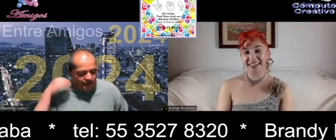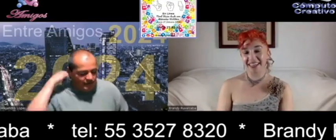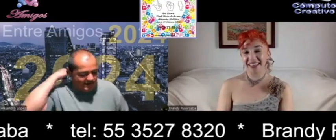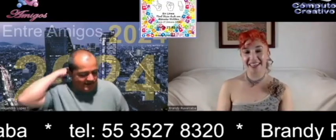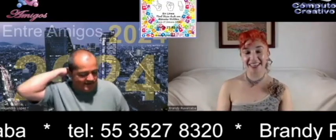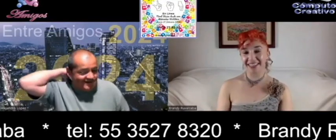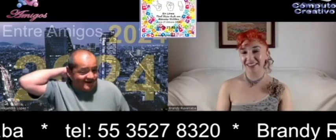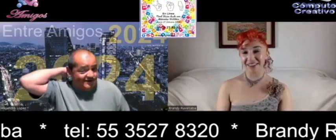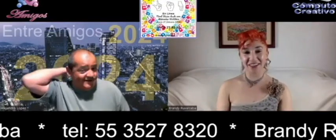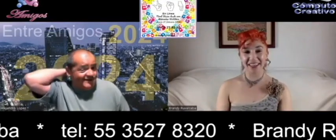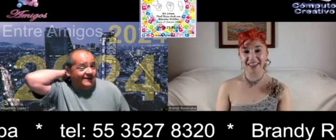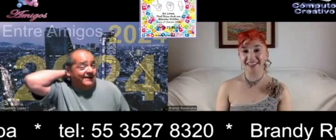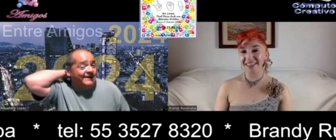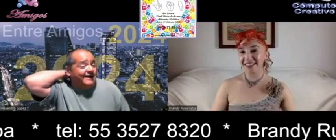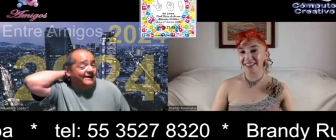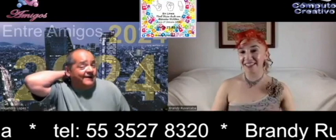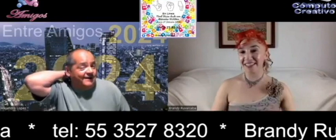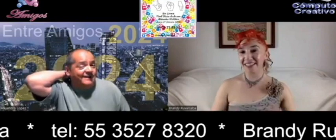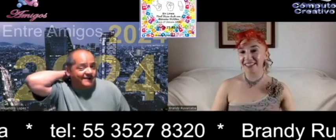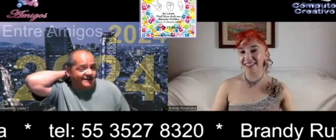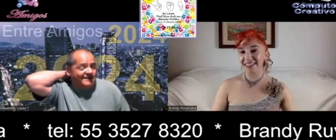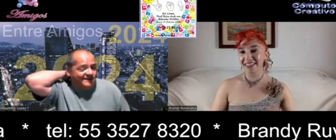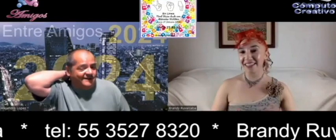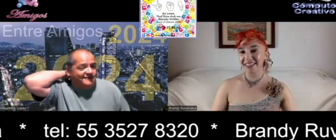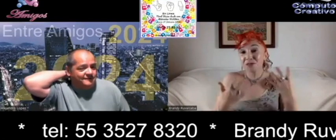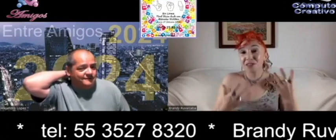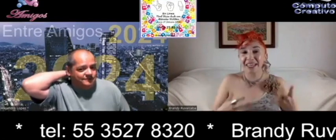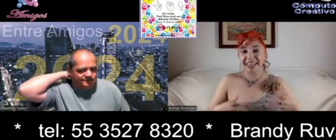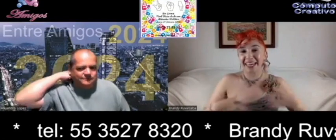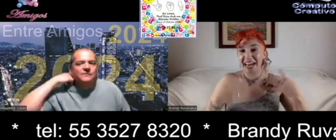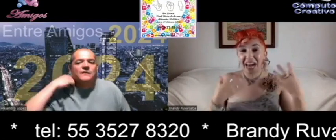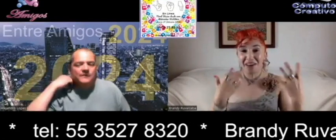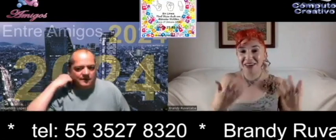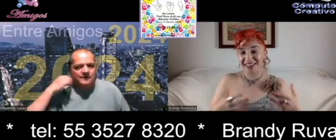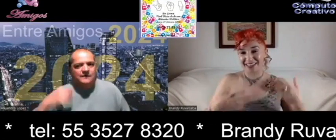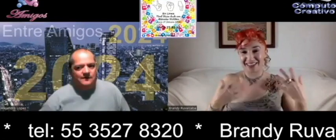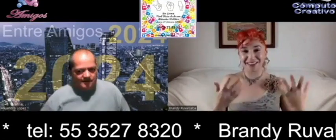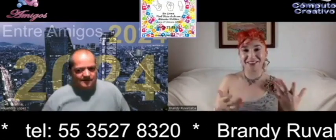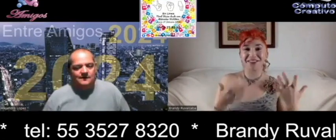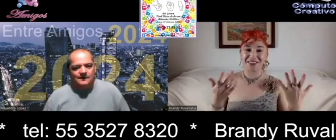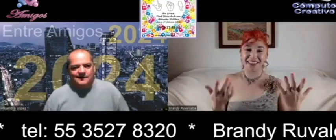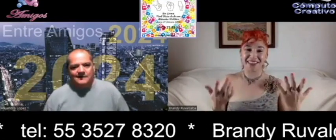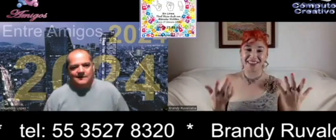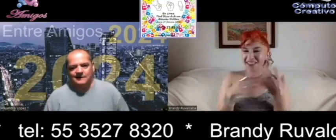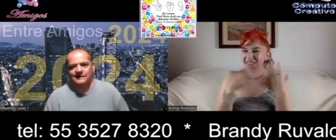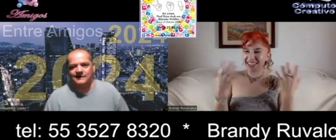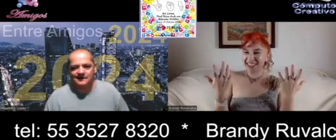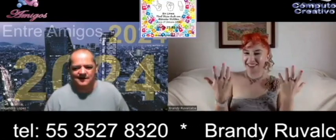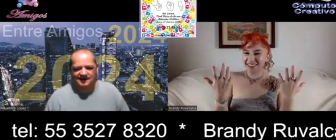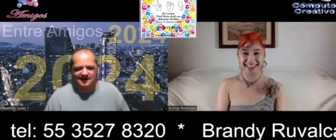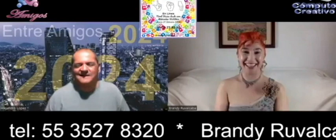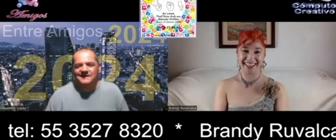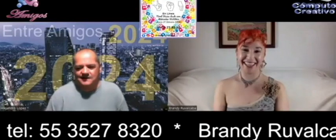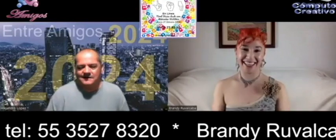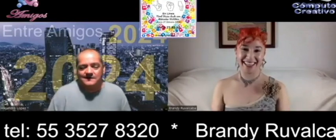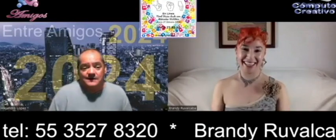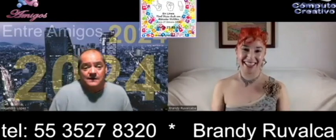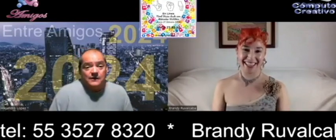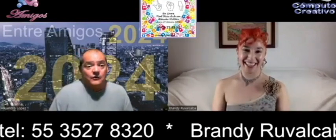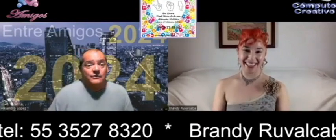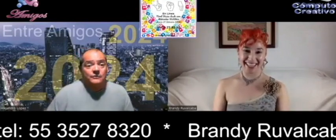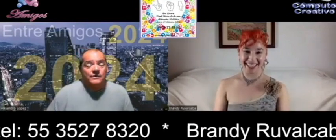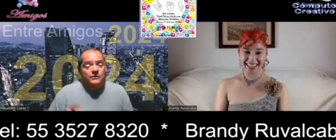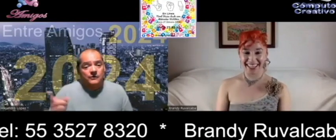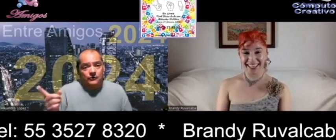en algunos, sí, cada quien en, está haciendo cosas que le gustan, que ama hacer con su vida. Eso es lo más importante.